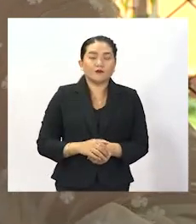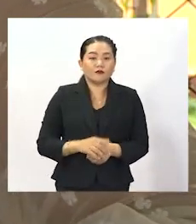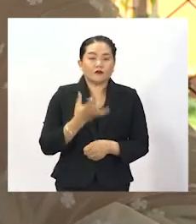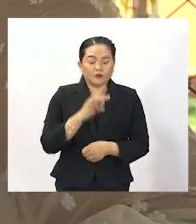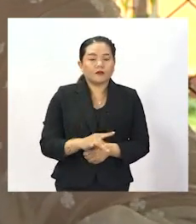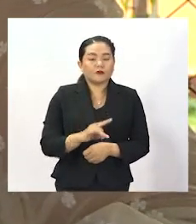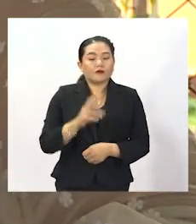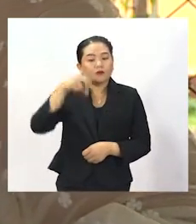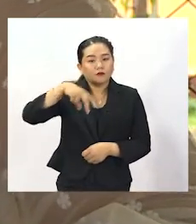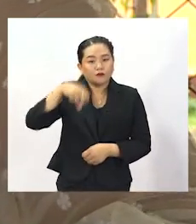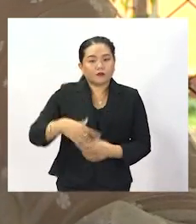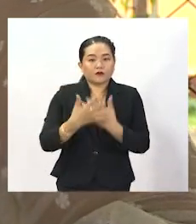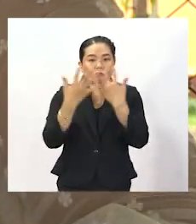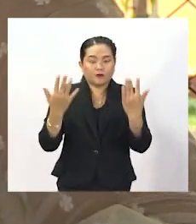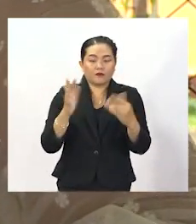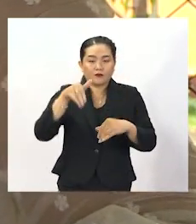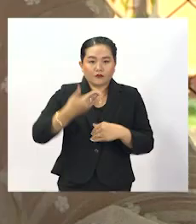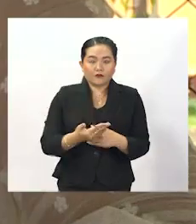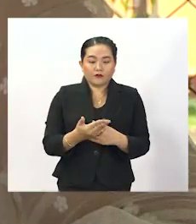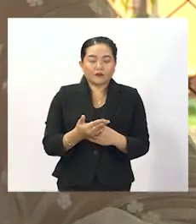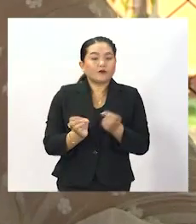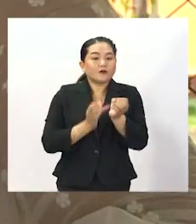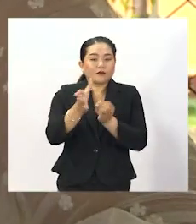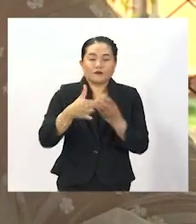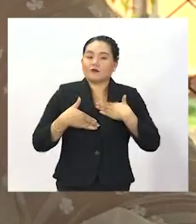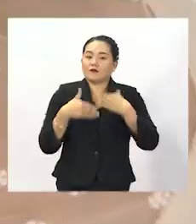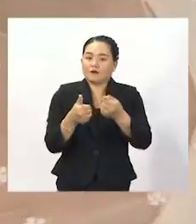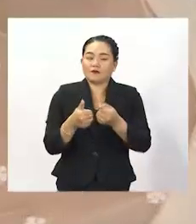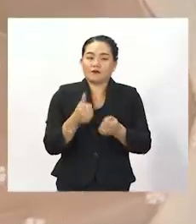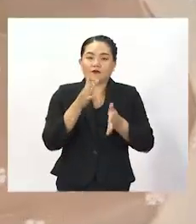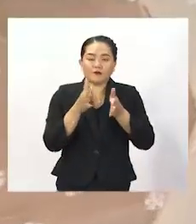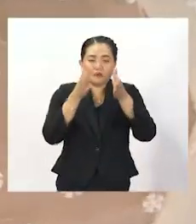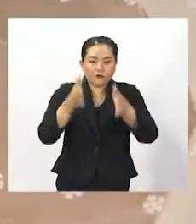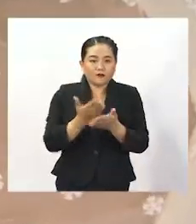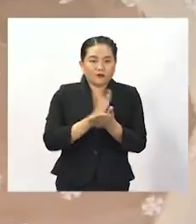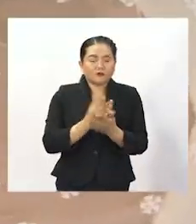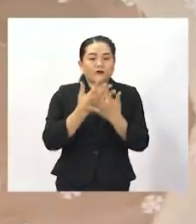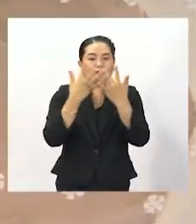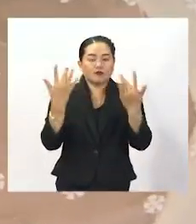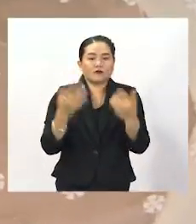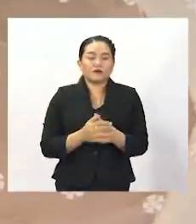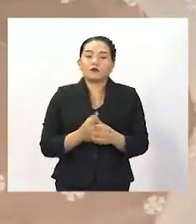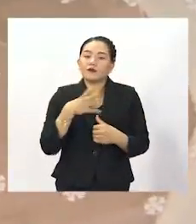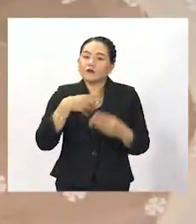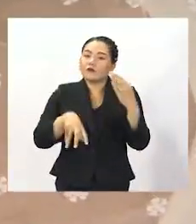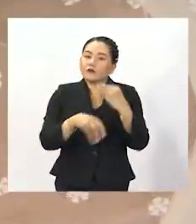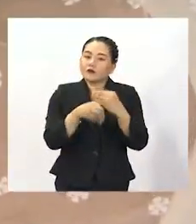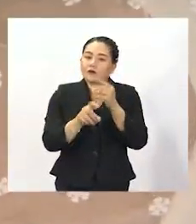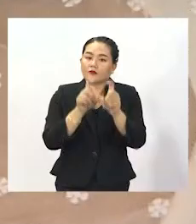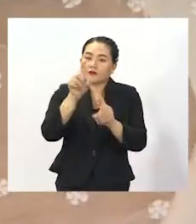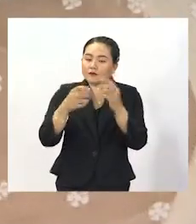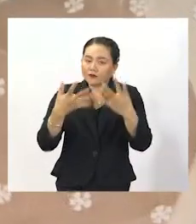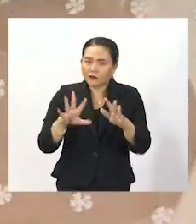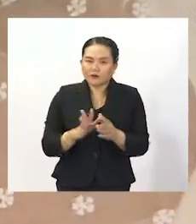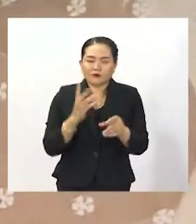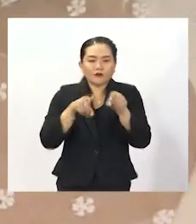ផ្សារច្រើន បានតែគឺចាប់ដើម ឥឡូវចានឹងហើយចាប់ដើម បងមានអីបន្ថែមទេជំនាញអ្វីដែលខ្ញុំអត់បានសាកសួរ